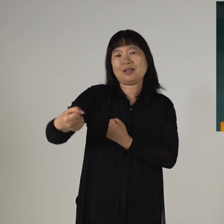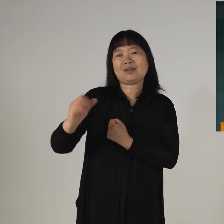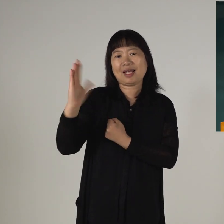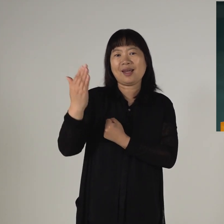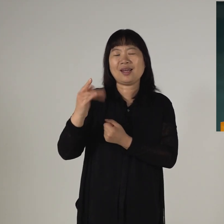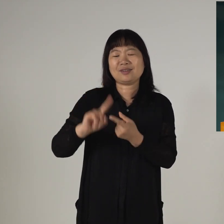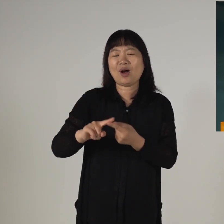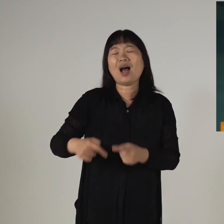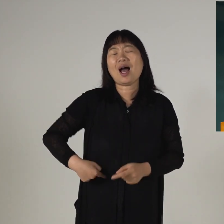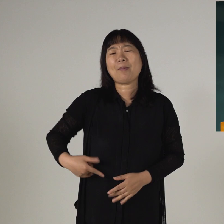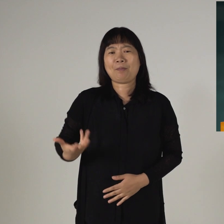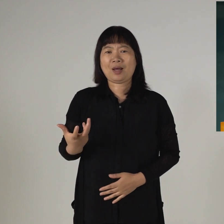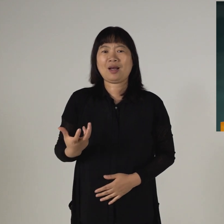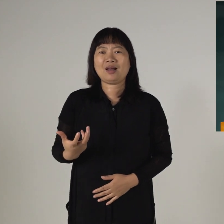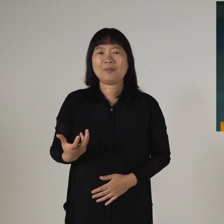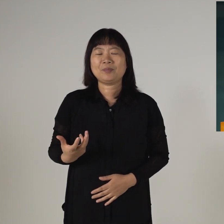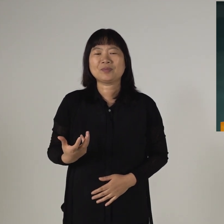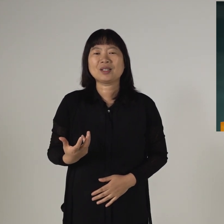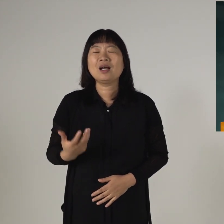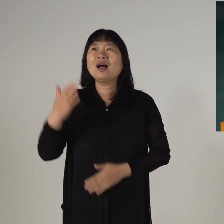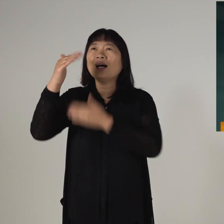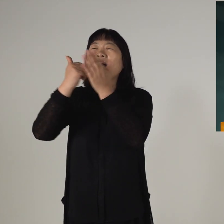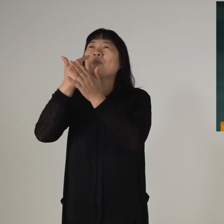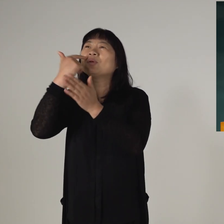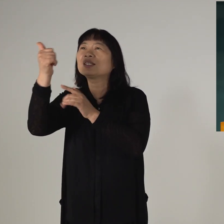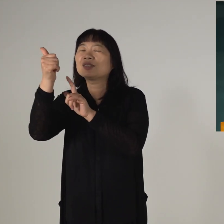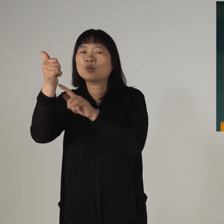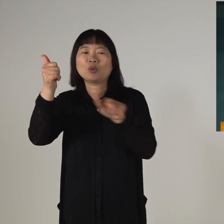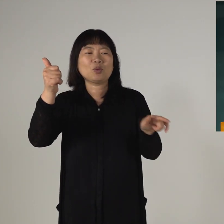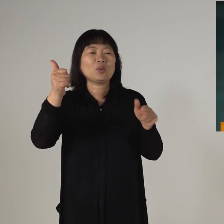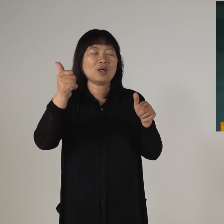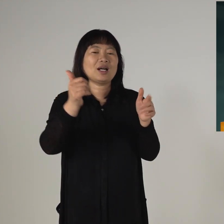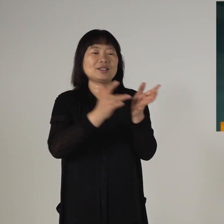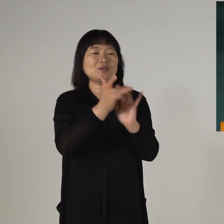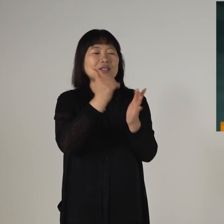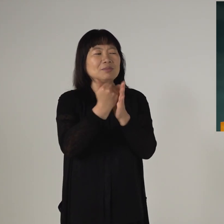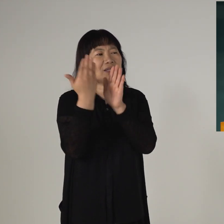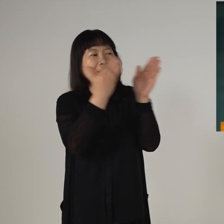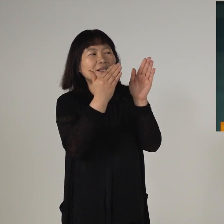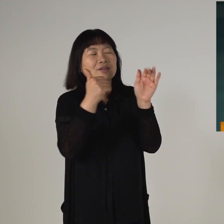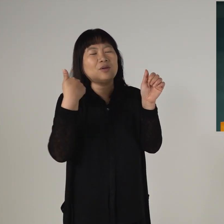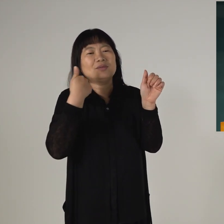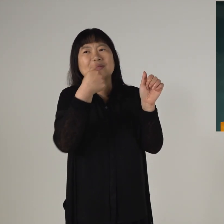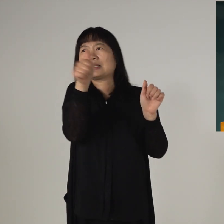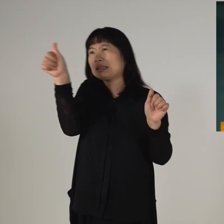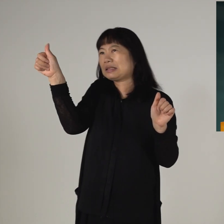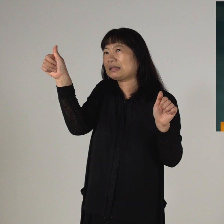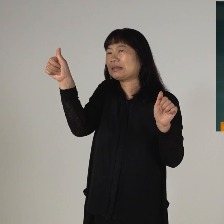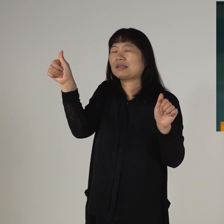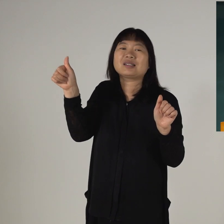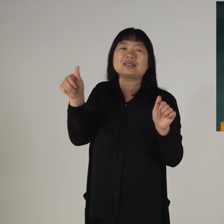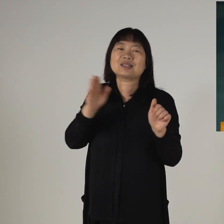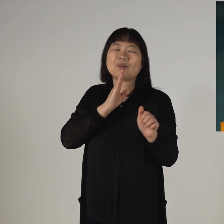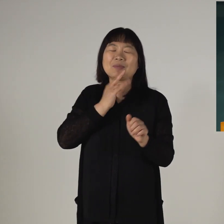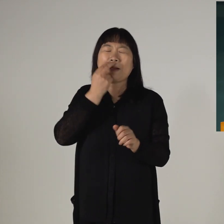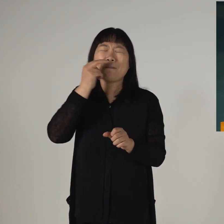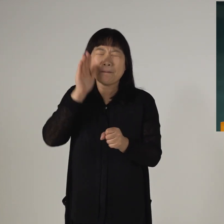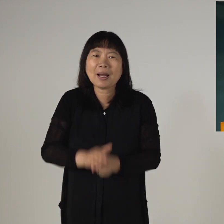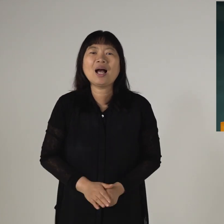그 순간 하늘 아버지도 아드님을 향해서 등을 돌려야 됐던 그런 참